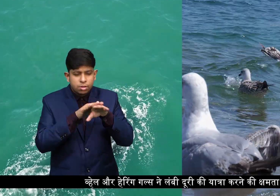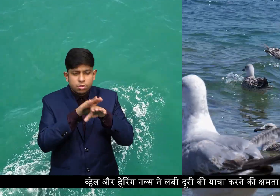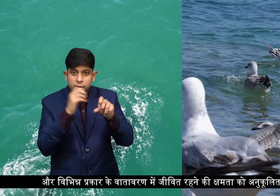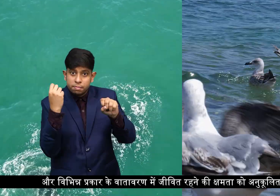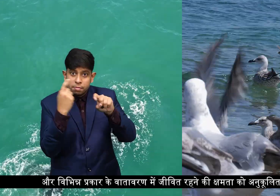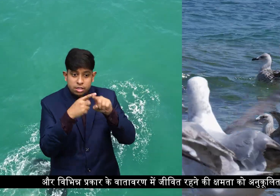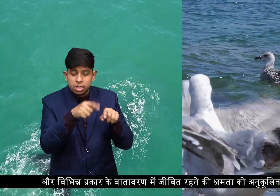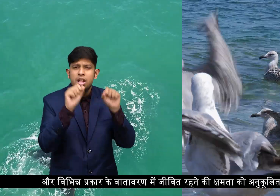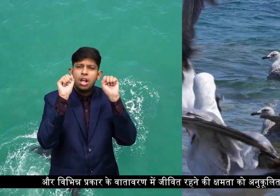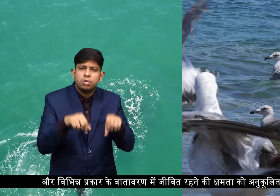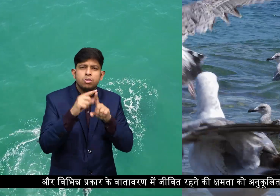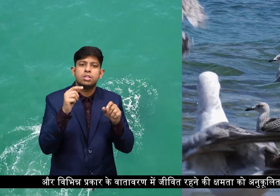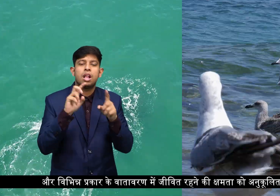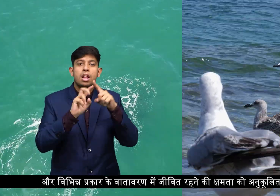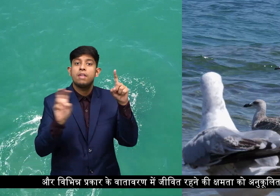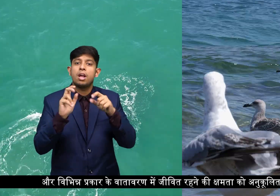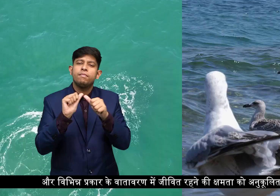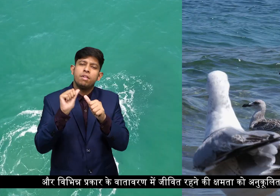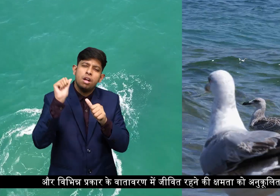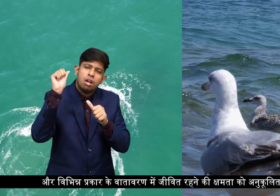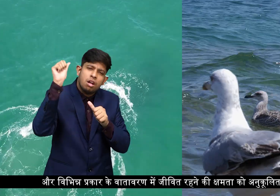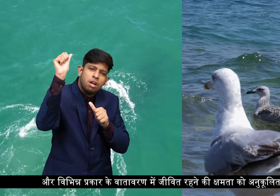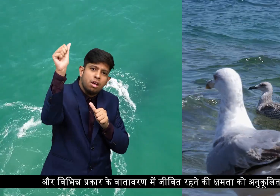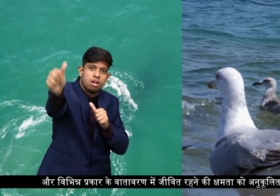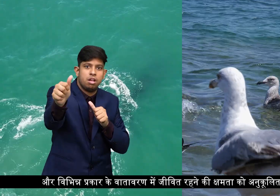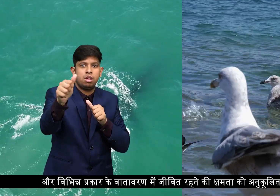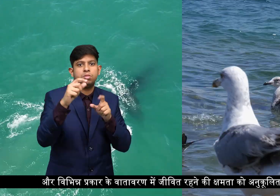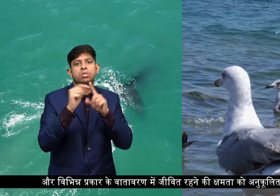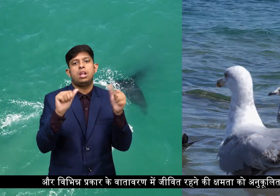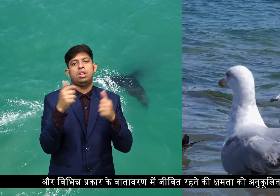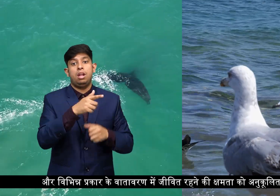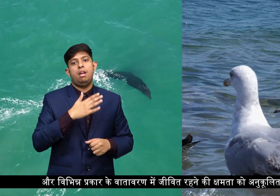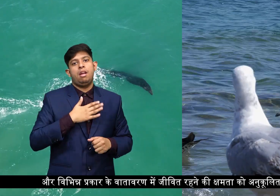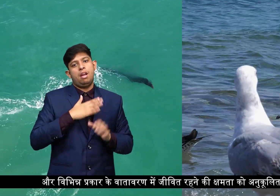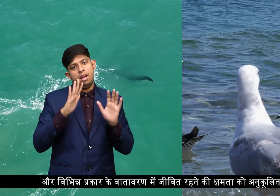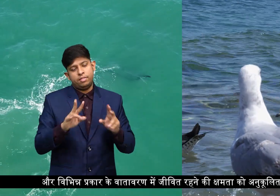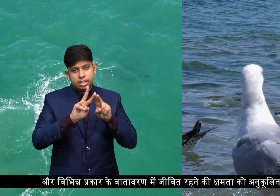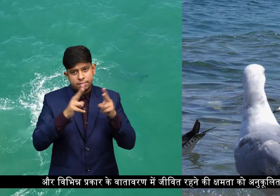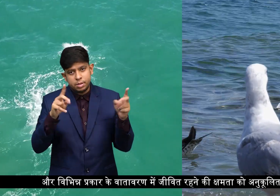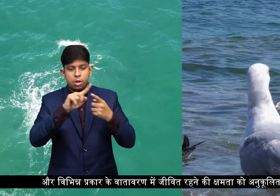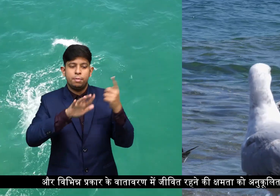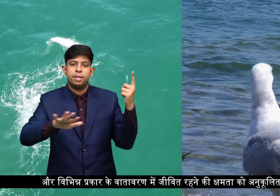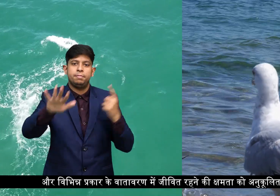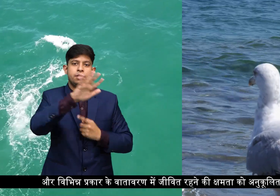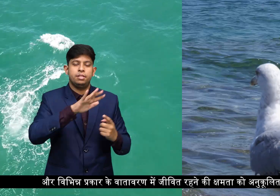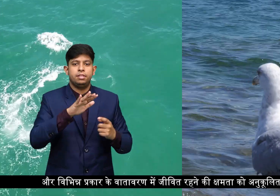क्षमता और विभिन्न प्रकार के वातावरण में जीवित रहने की क्षमता को अनुकूलित कर लिया है।